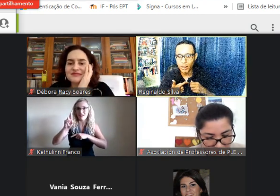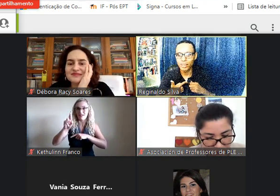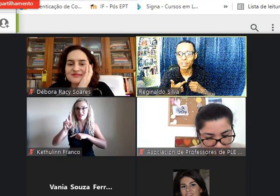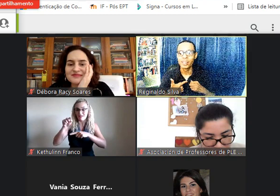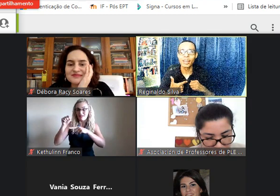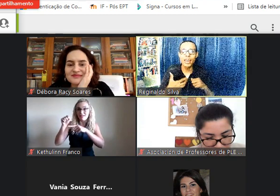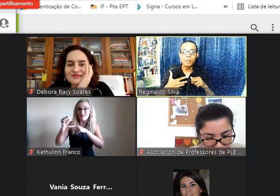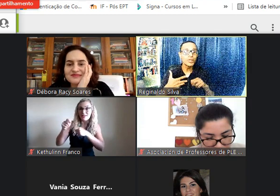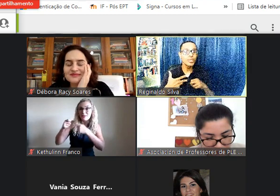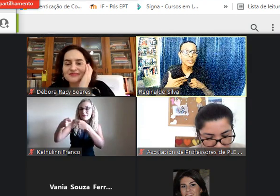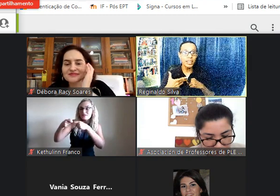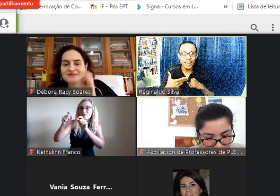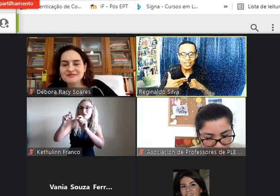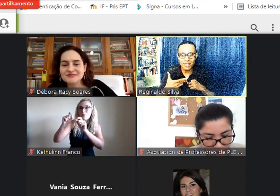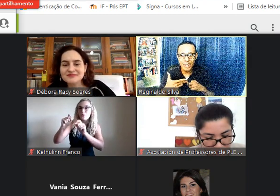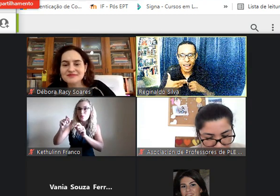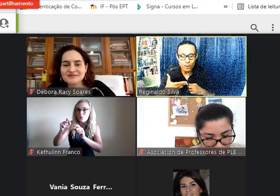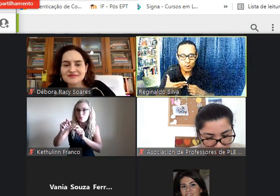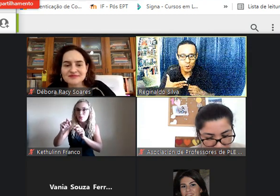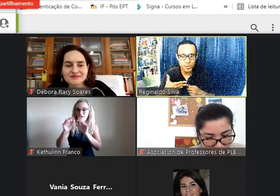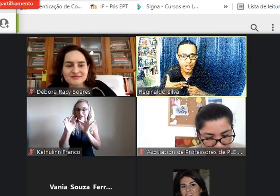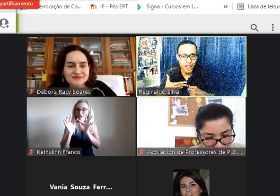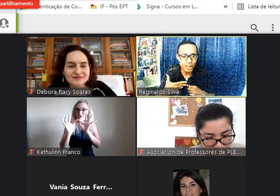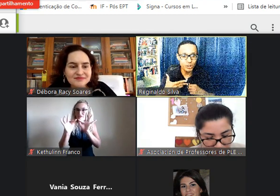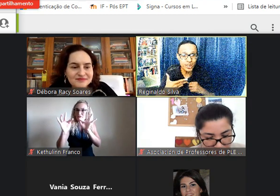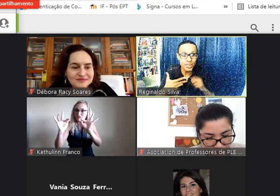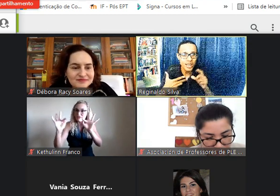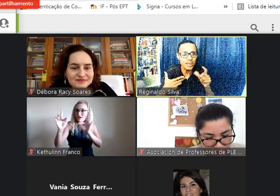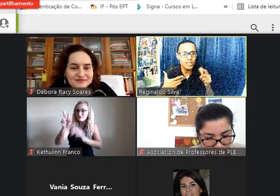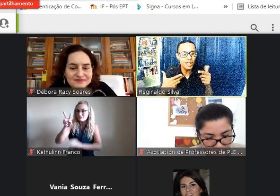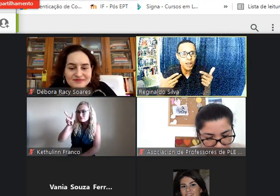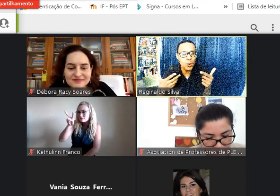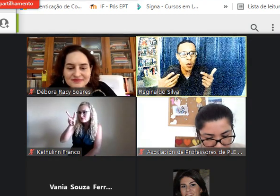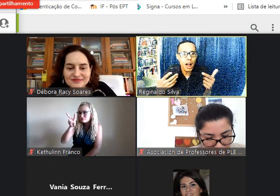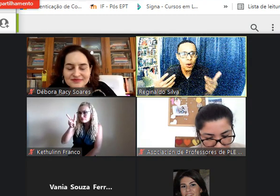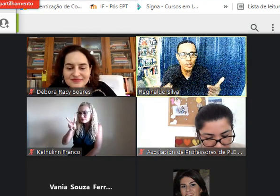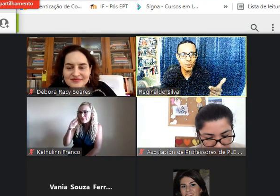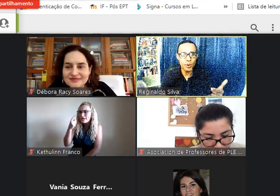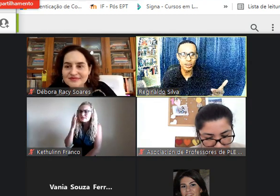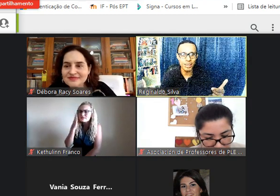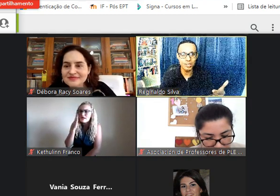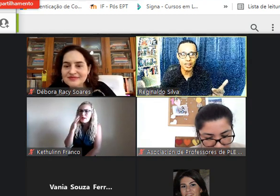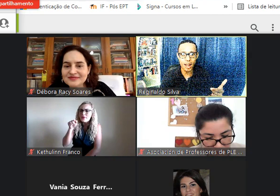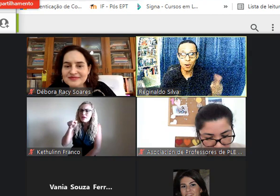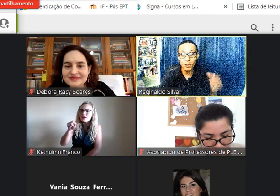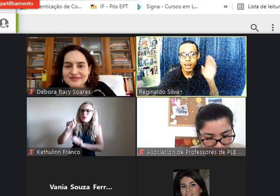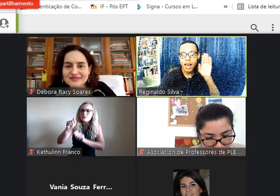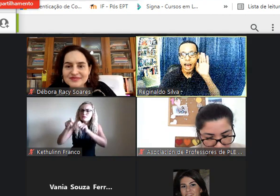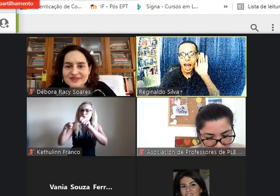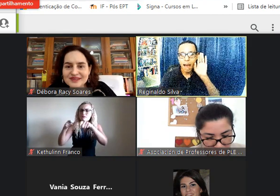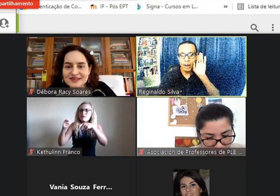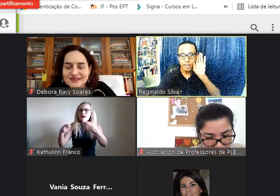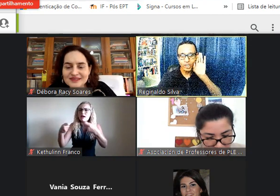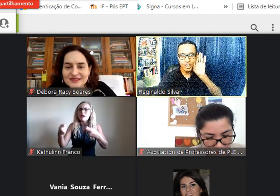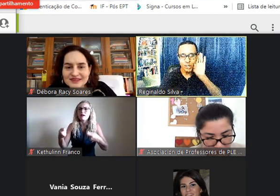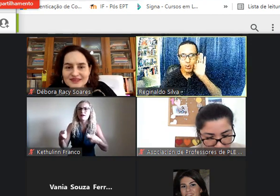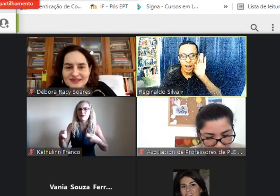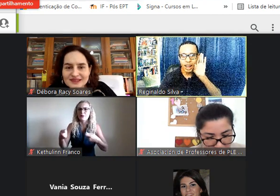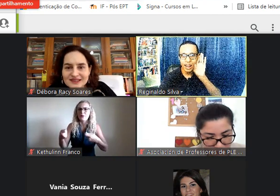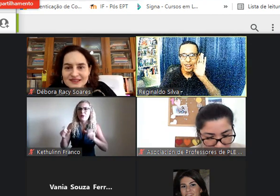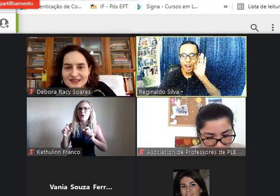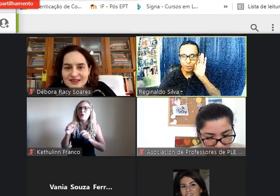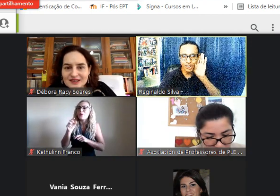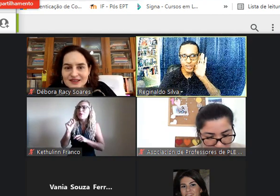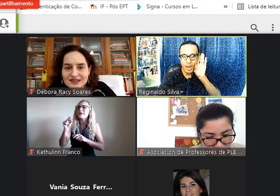língua, ele precisa analisar os conceitos e decidir qual escolha lexical, a partir da